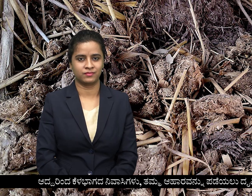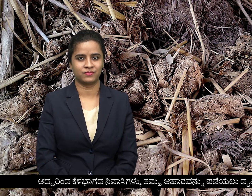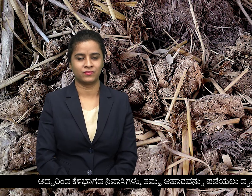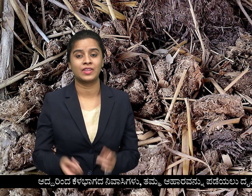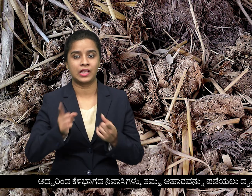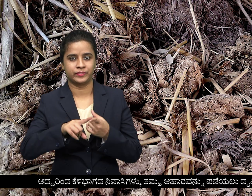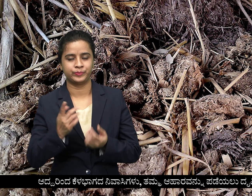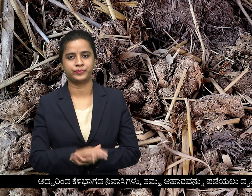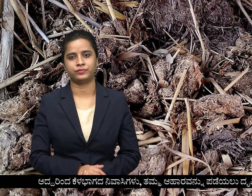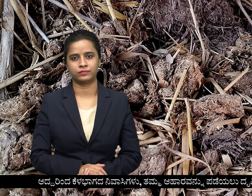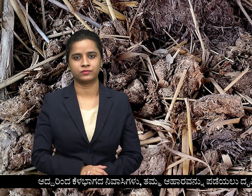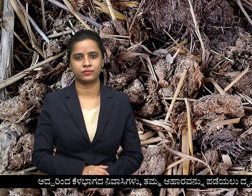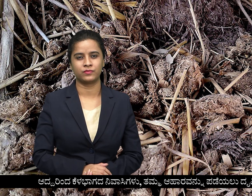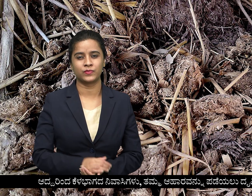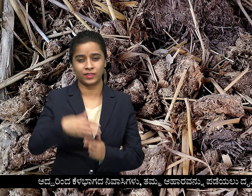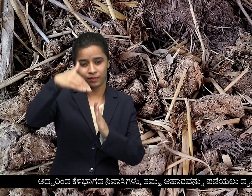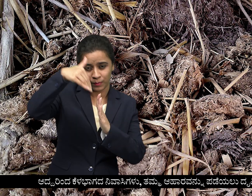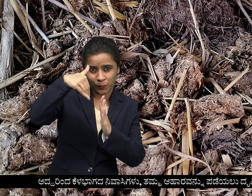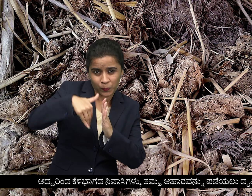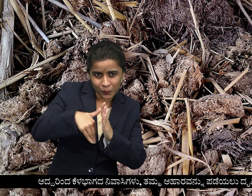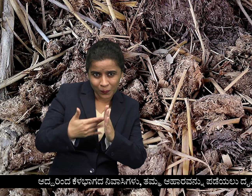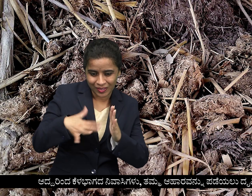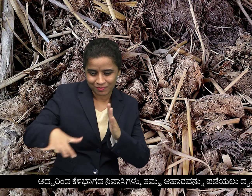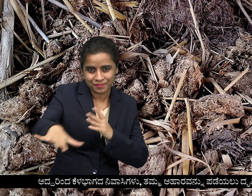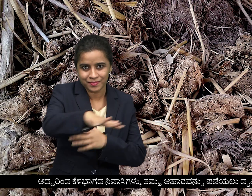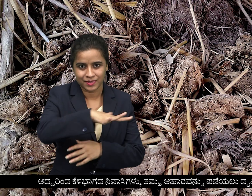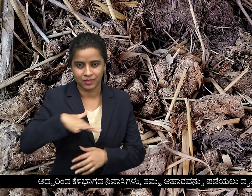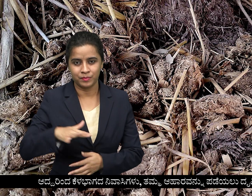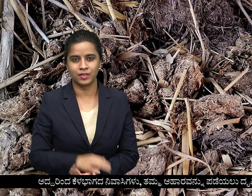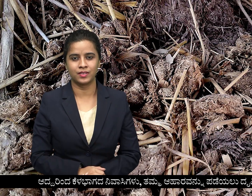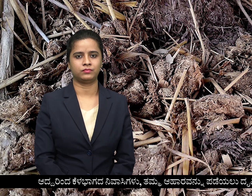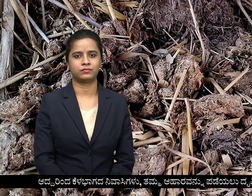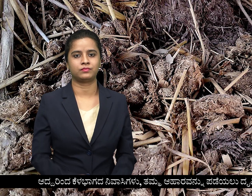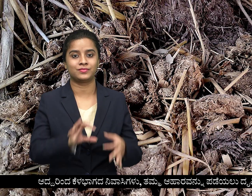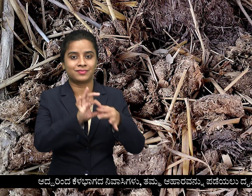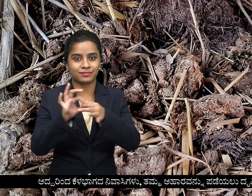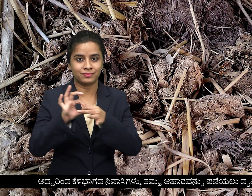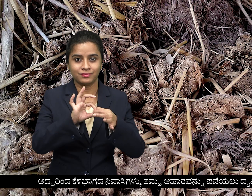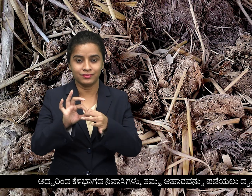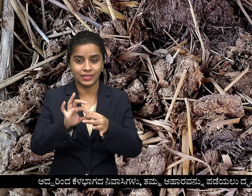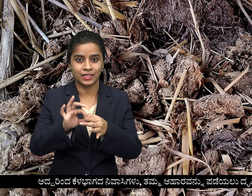ಆದ್ದರಿಂದ ಕೆಳಭಾಗದ ನಿವಾಸಿಗಳು ತಮ್ಮ ಆಹಾರವನ್ನ ಪಡೆಯಲು ದೃಷ್ಟಿಗಿಂತ ಹೆಚ್ಚಾಗಿ